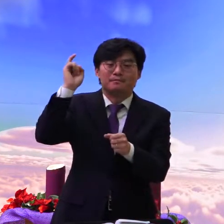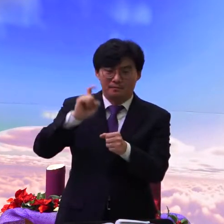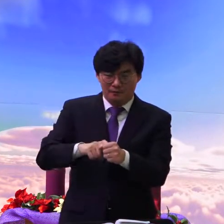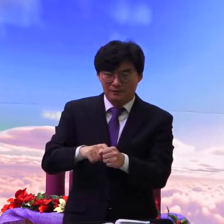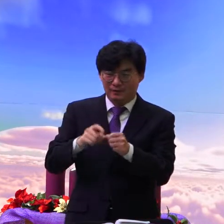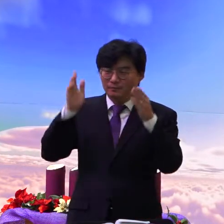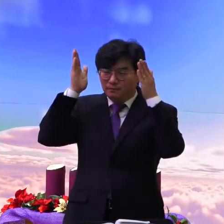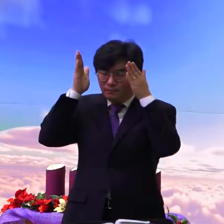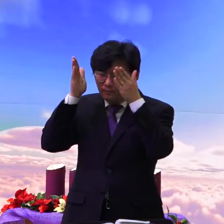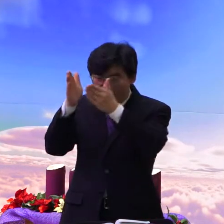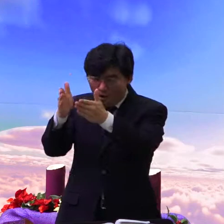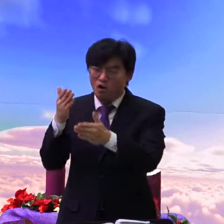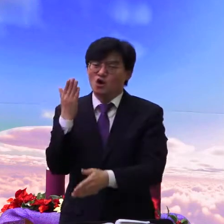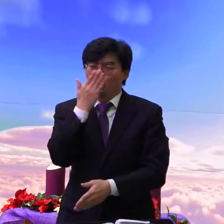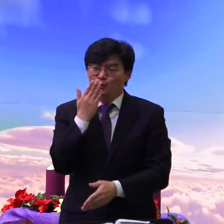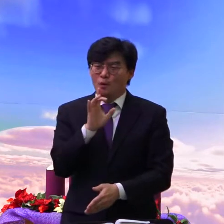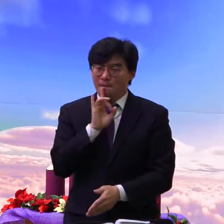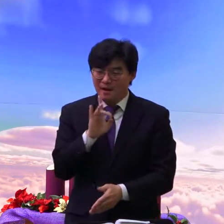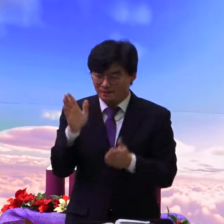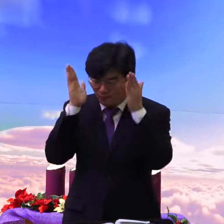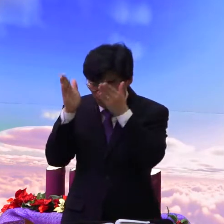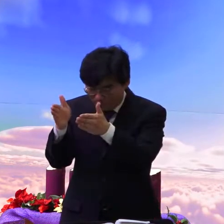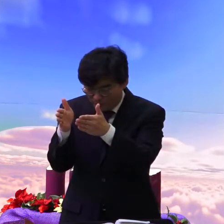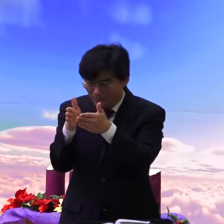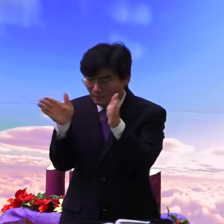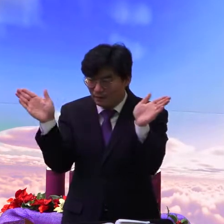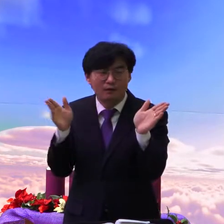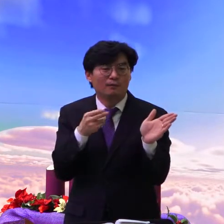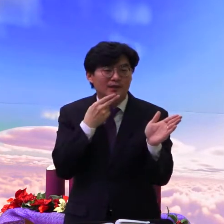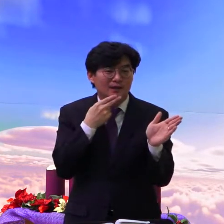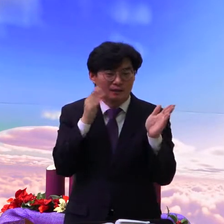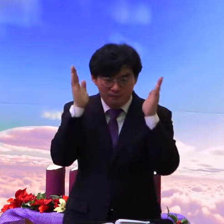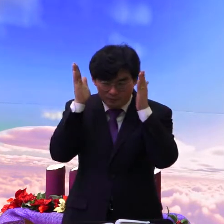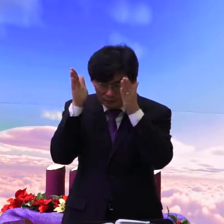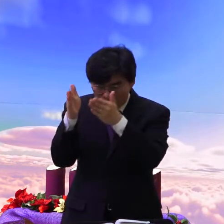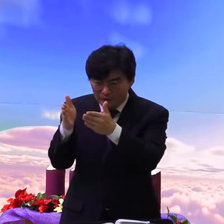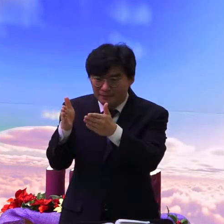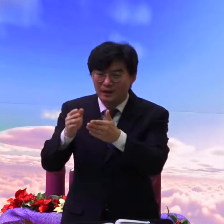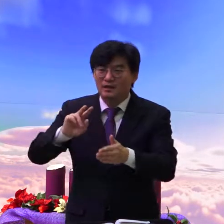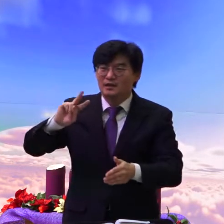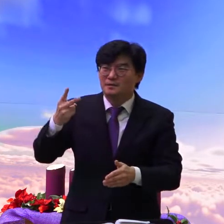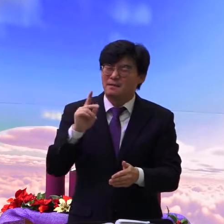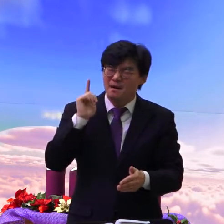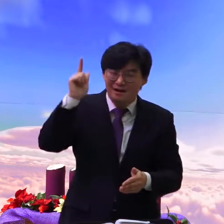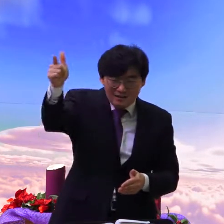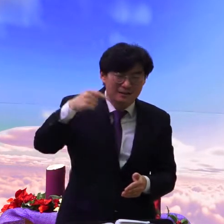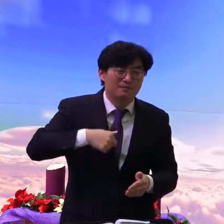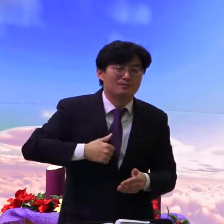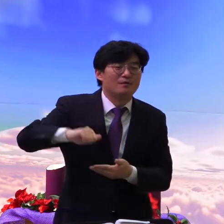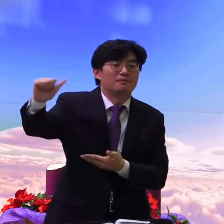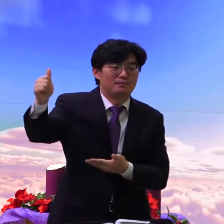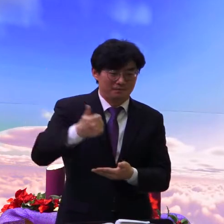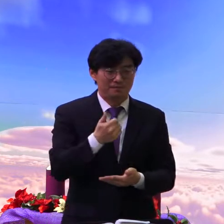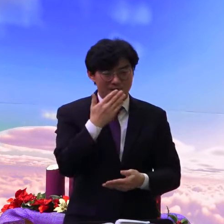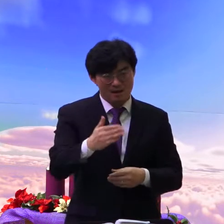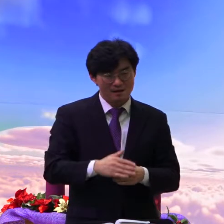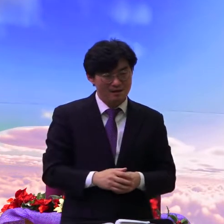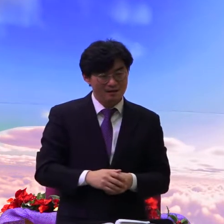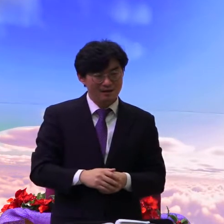주셨습니다. 하나님께서 맡겨주신 꿀을 모으는 그 일에 집중할 수 있는 그런 태도를 주셨고,